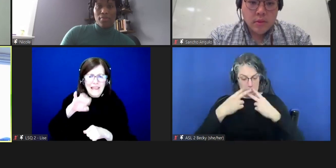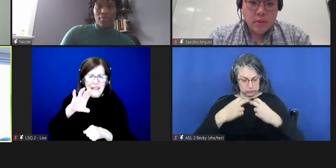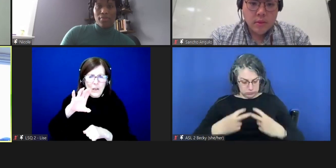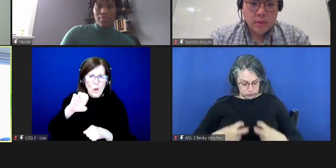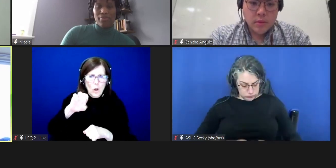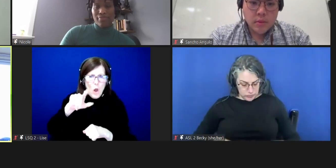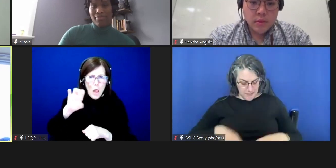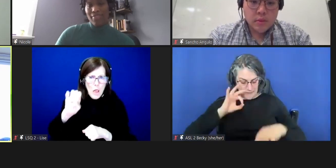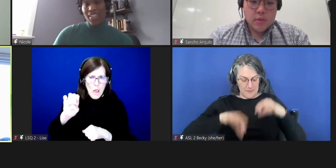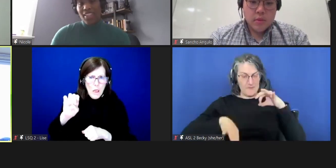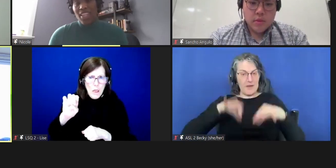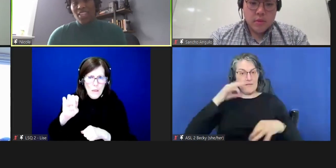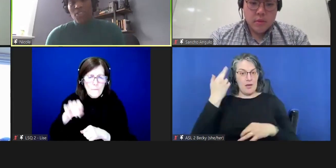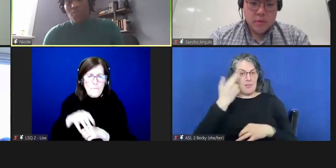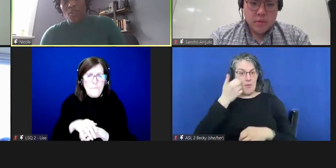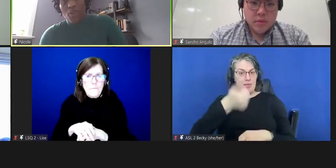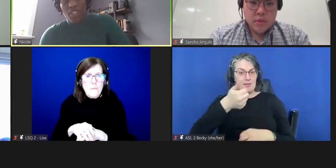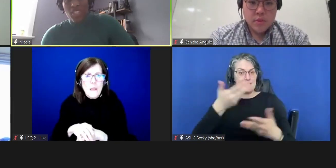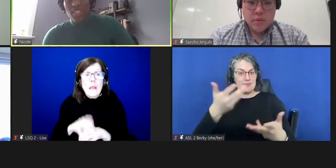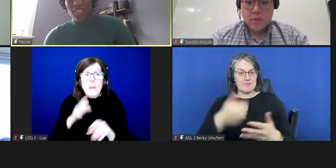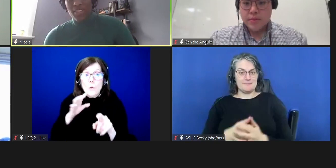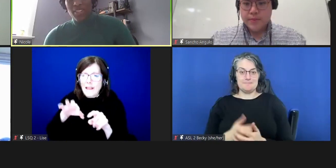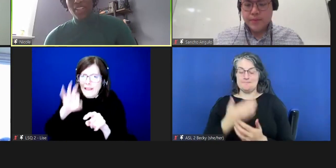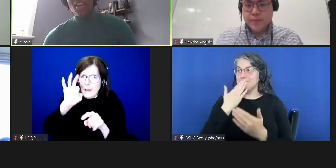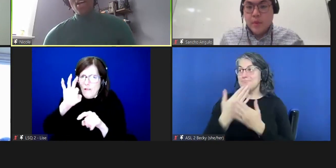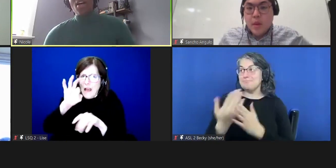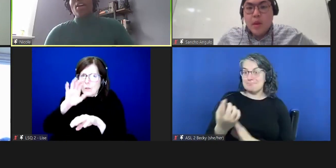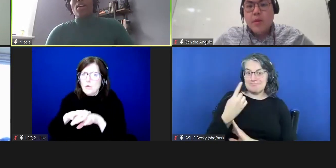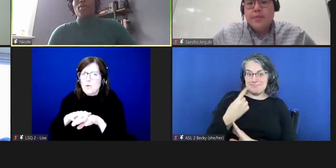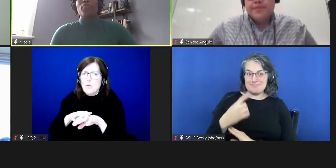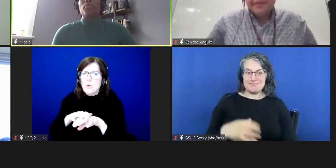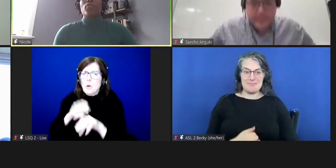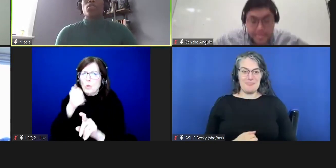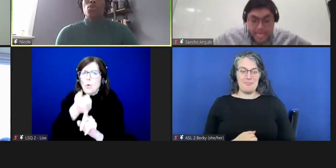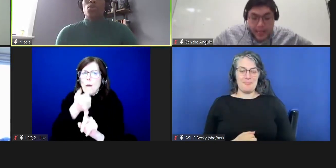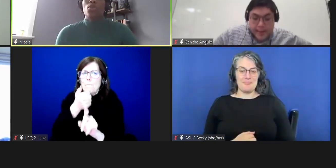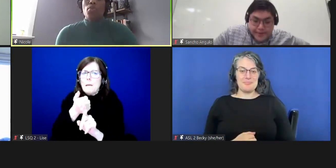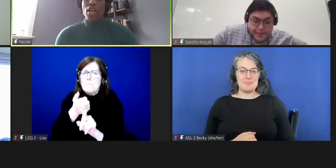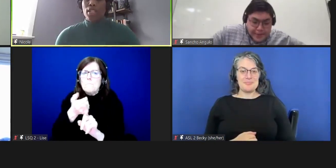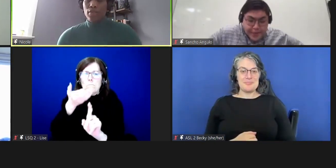Nicole, qu'est-ce que tu as découvert à propos de toi-même? Merci de la question.